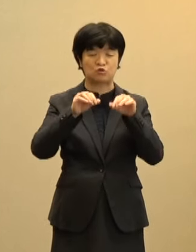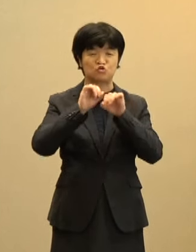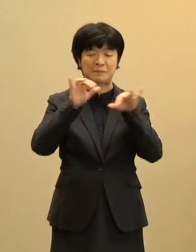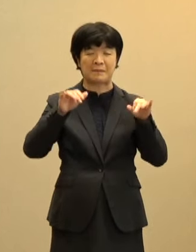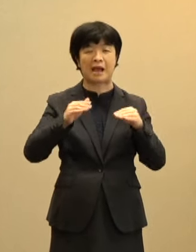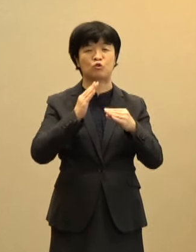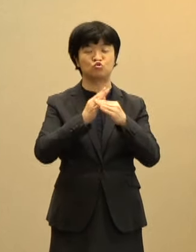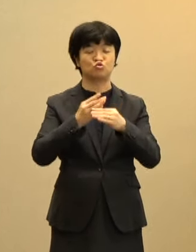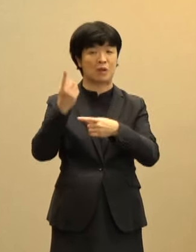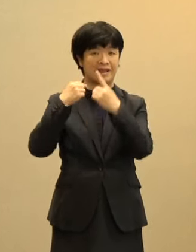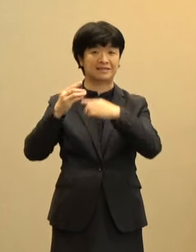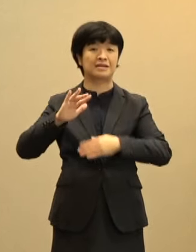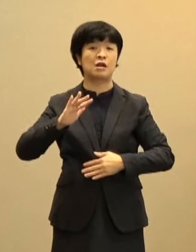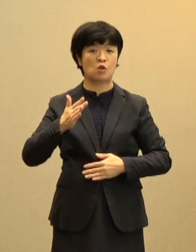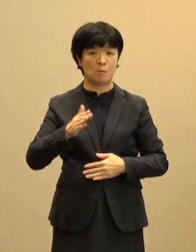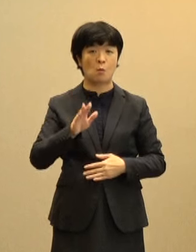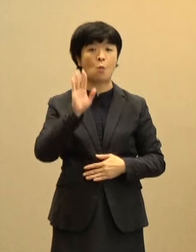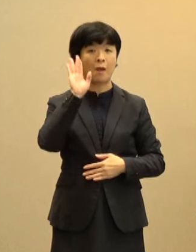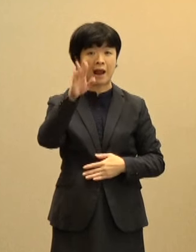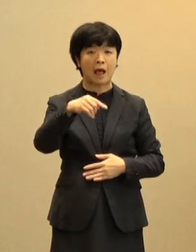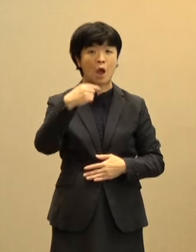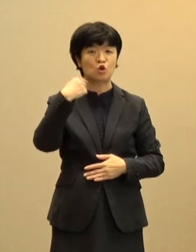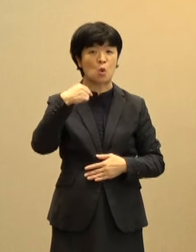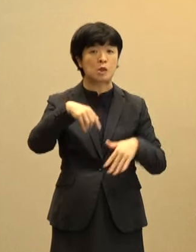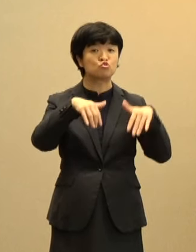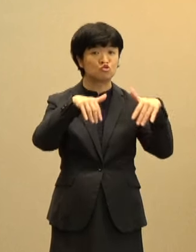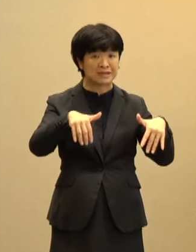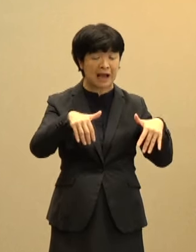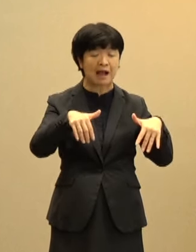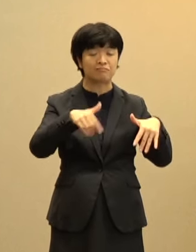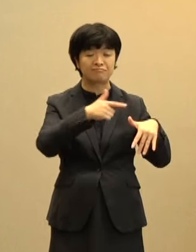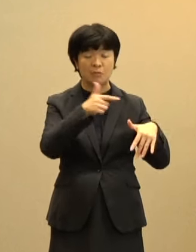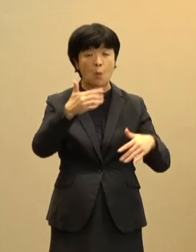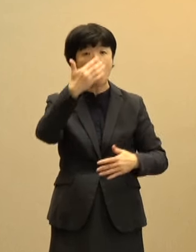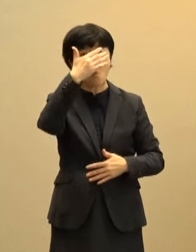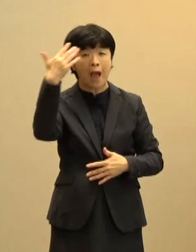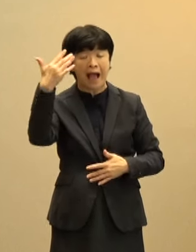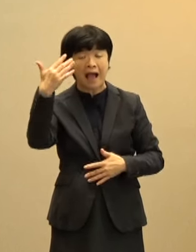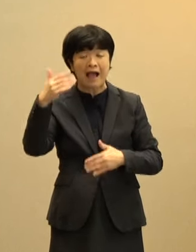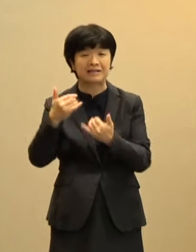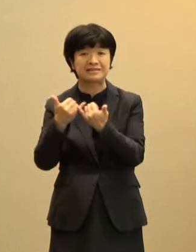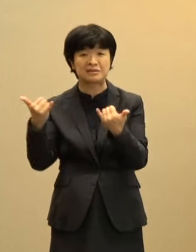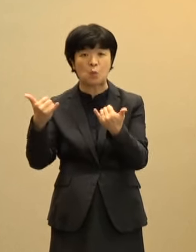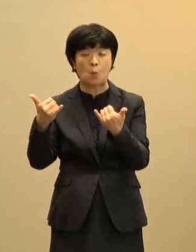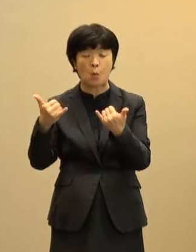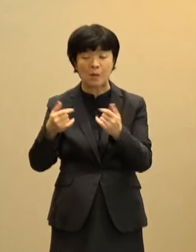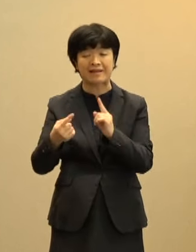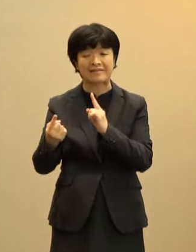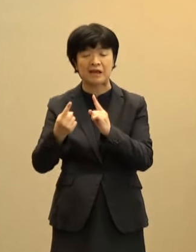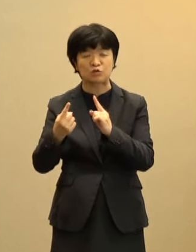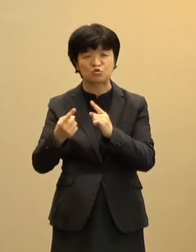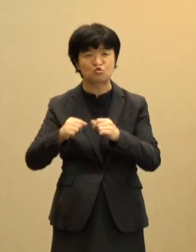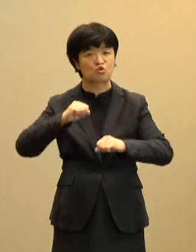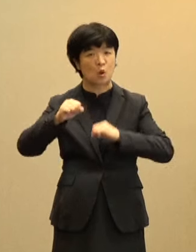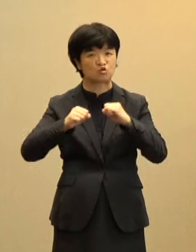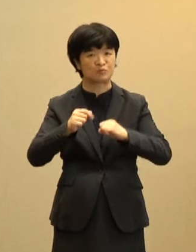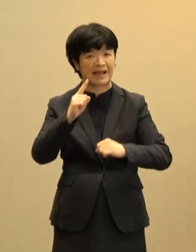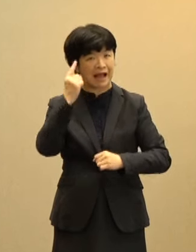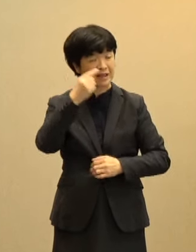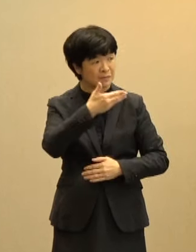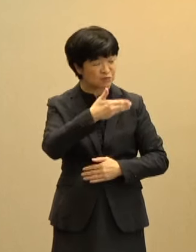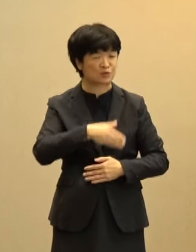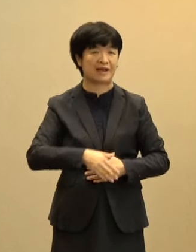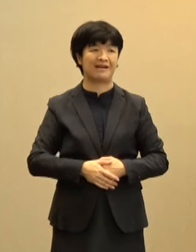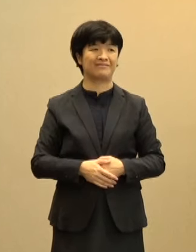後、例えば教育機関ですとか、そういった若い世代に向けた、そういったもう一つの取り組みというのは、今お考えになられていらっしゃいますか。